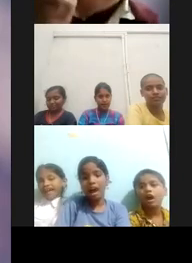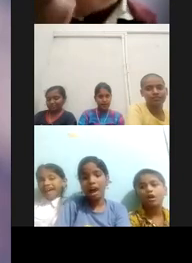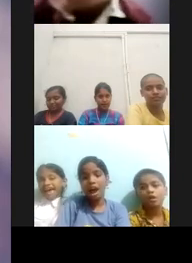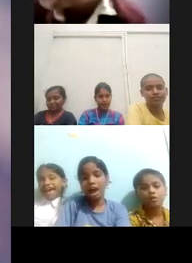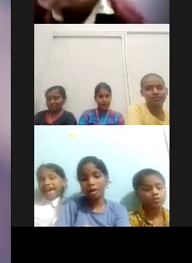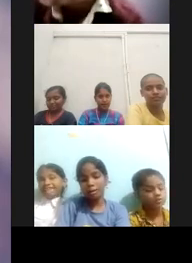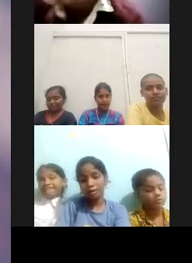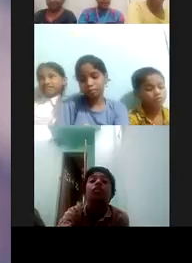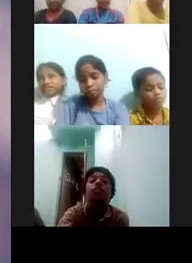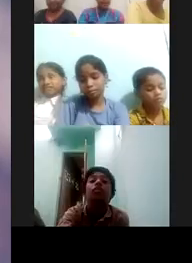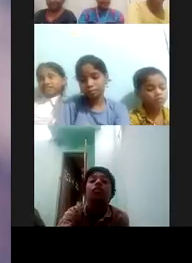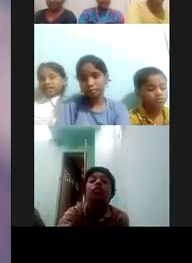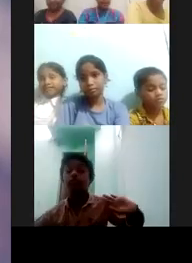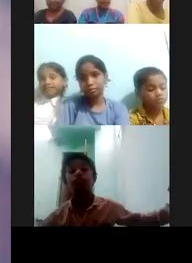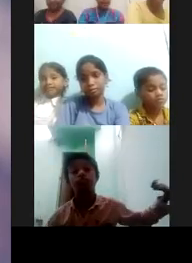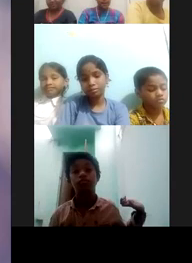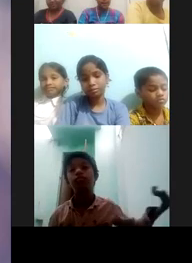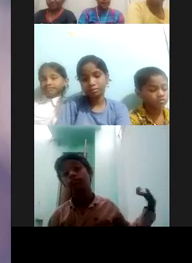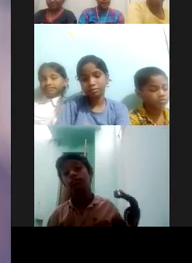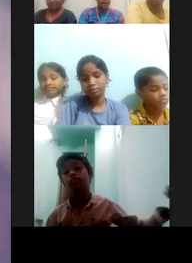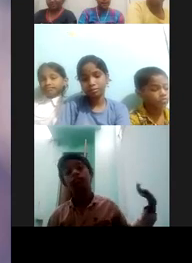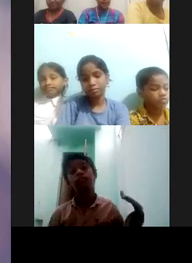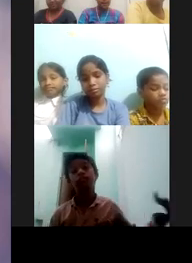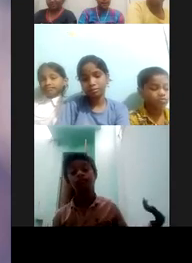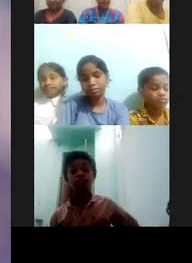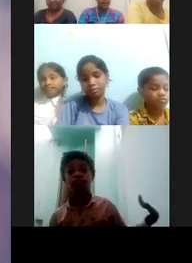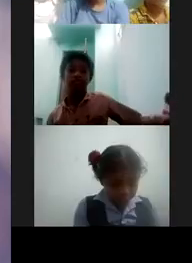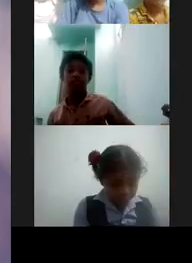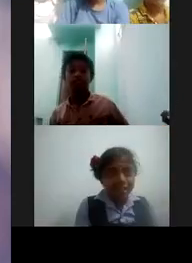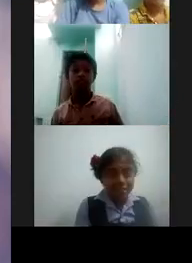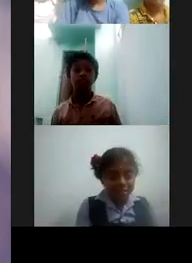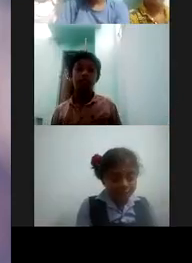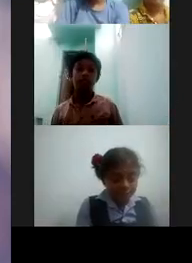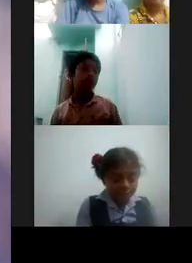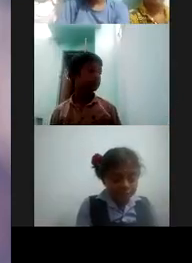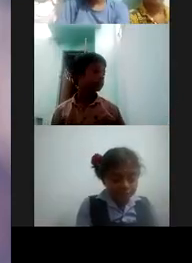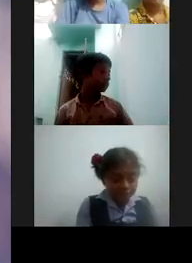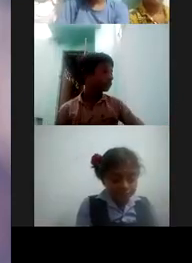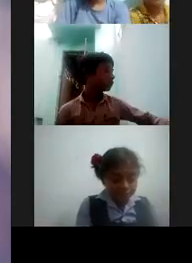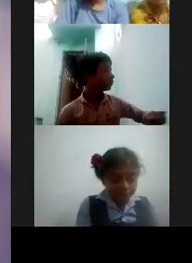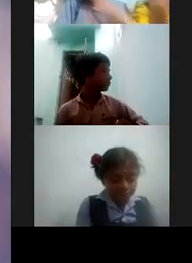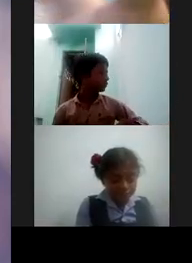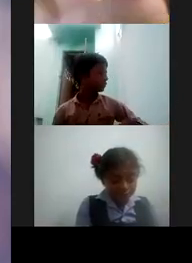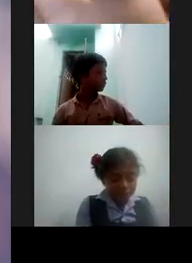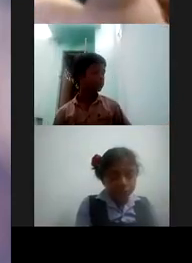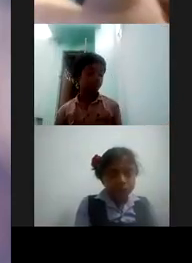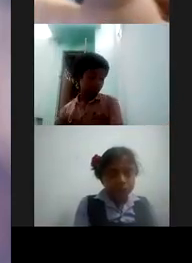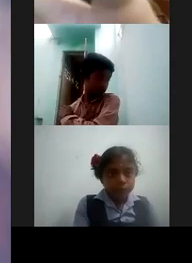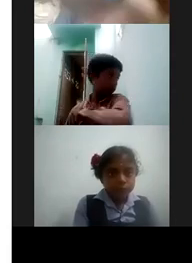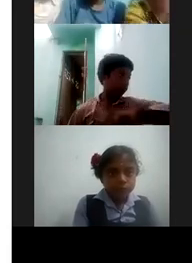Wow. Wow. I help everyone and hungers. Wow. Wow. Now